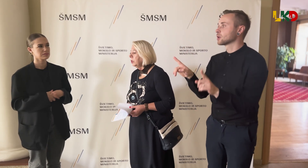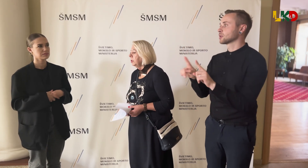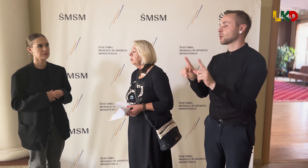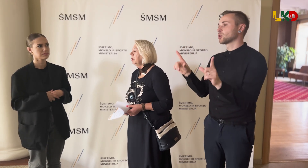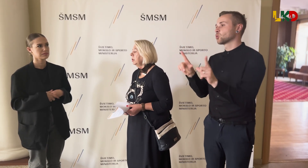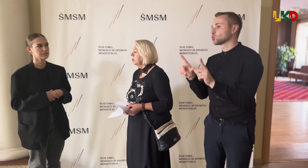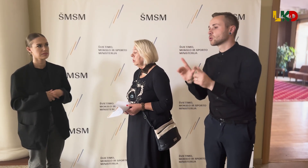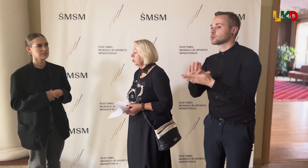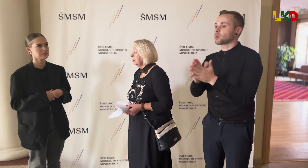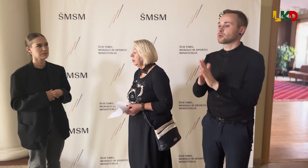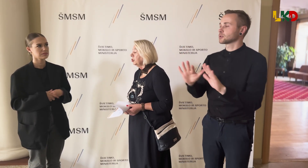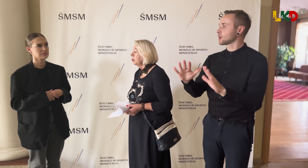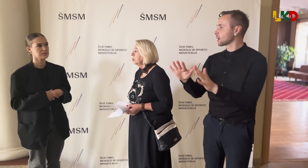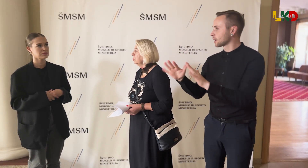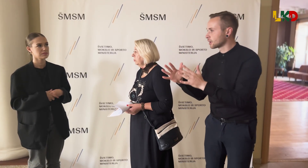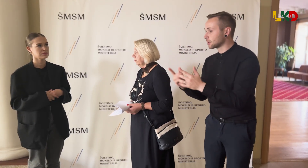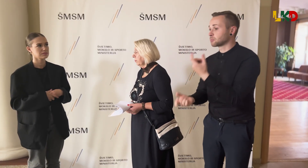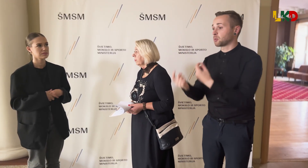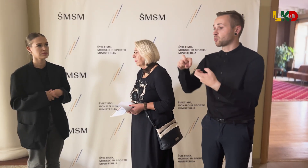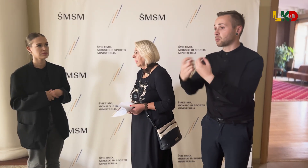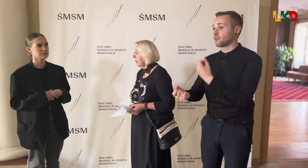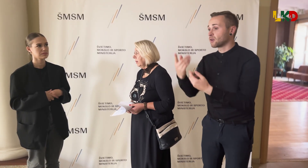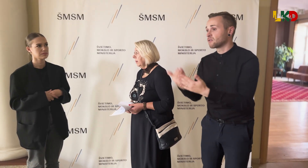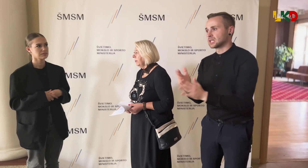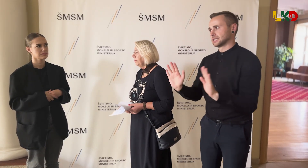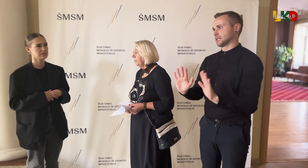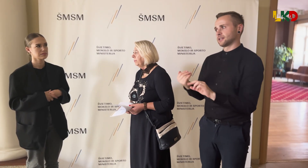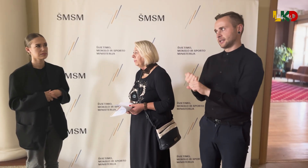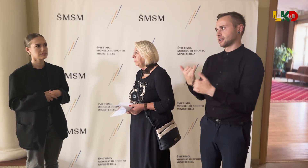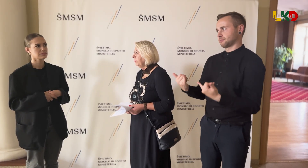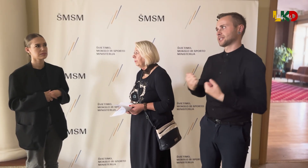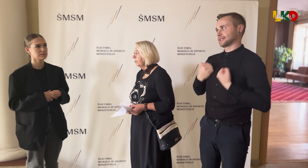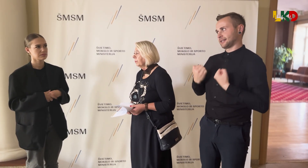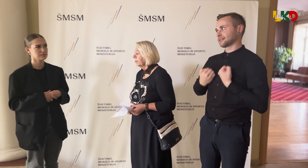pritaikymo įmonių, kurių pritaikymo įmonių, kurių